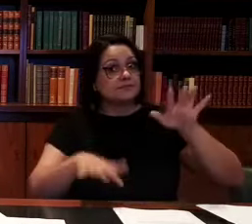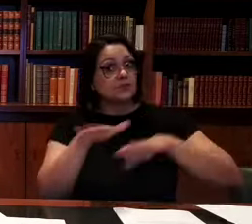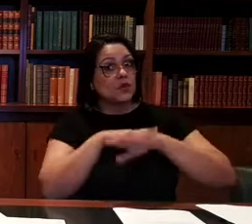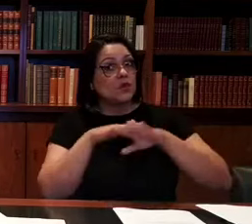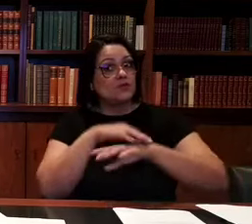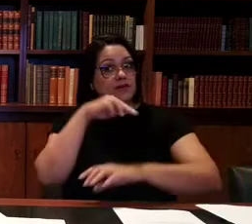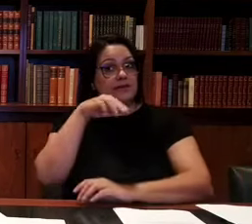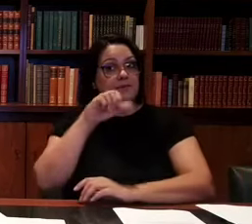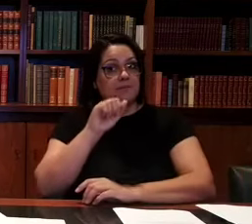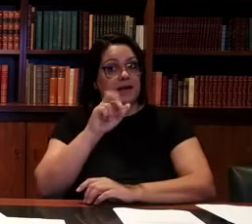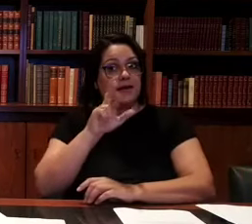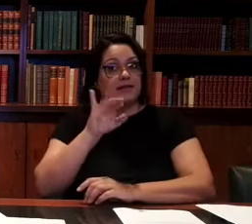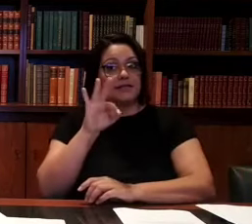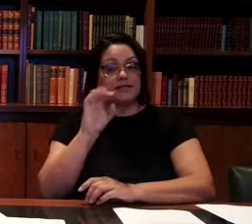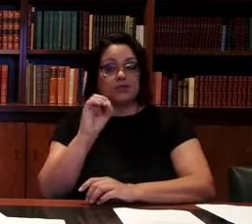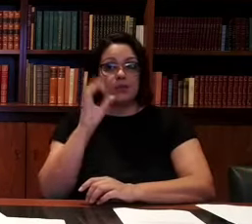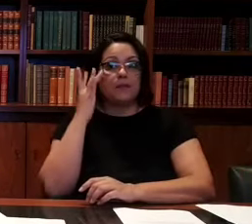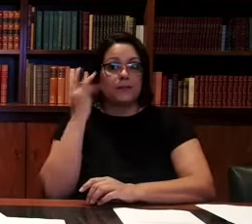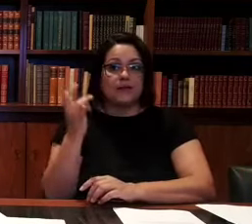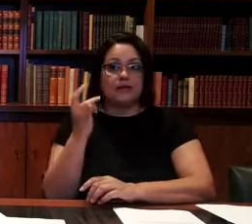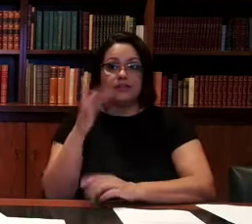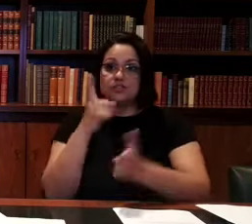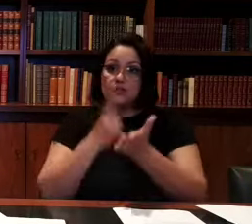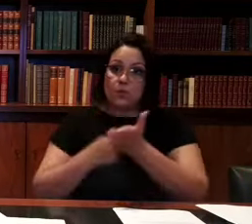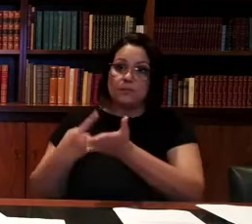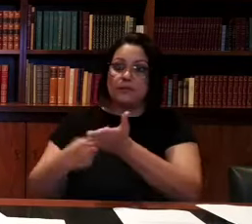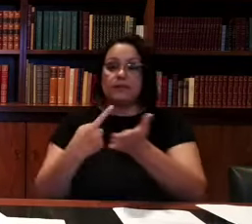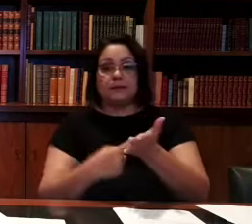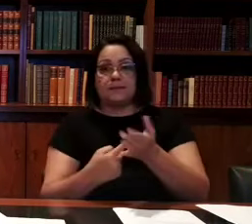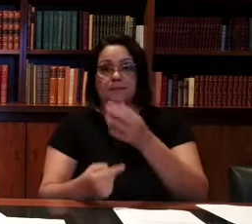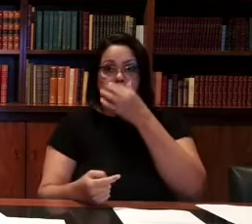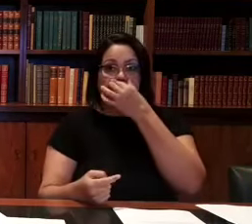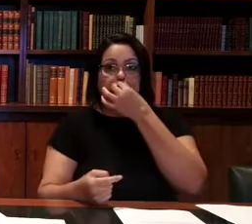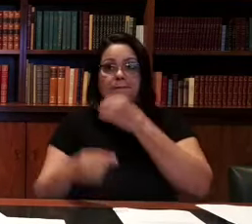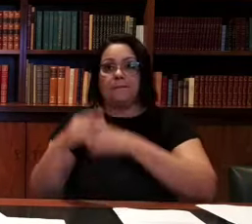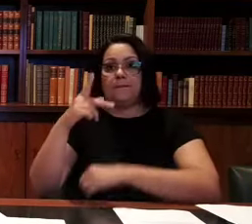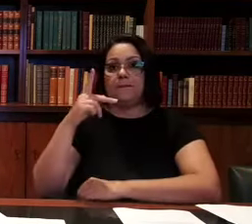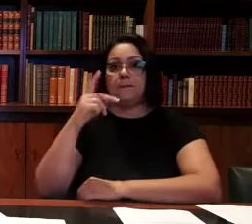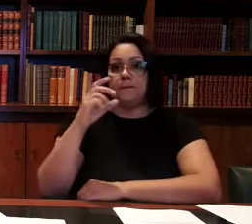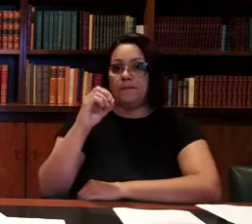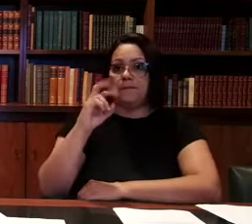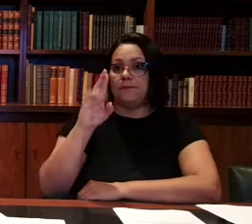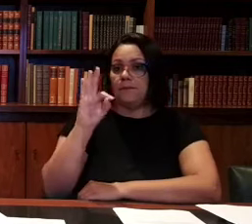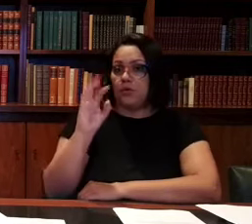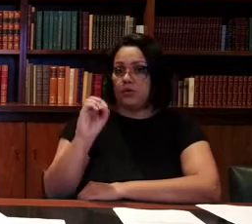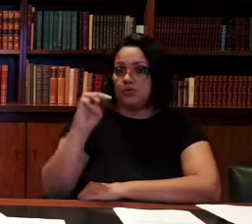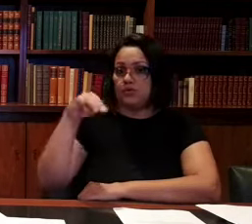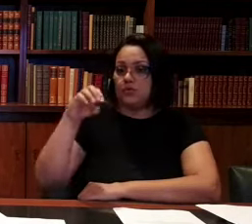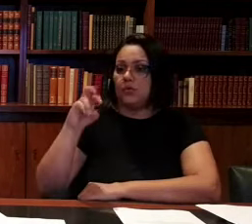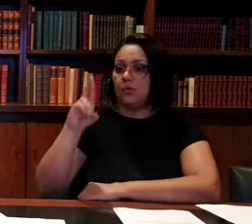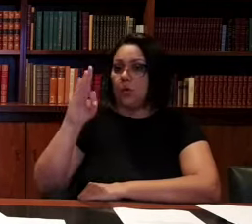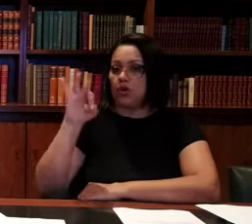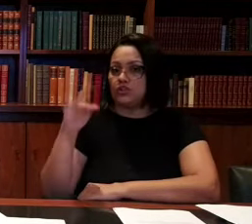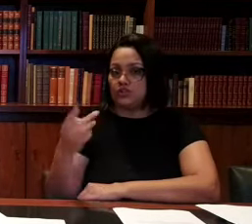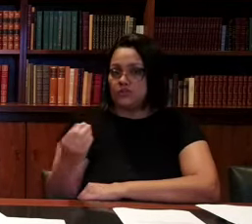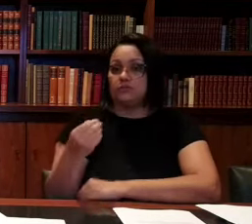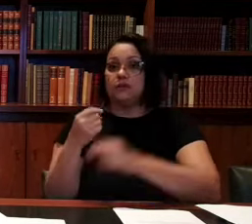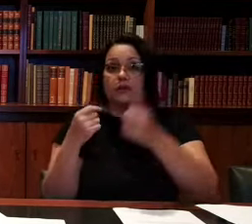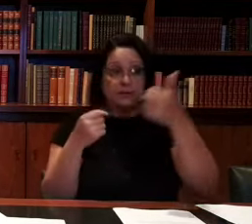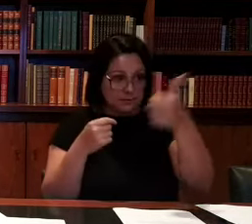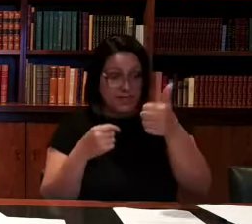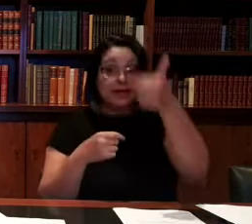converso com o marido vai amanhã E aí Tá acertando a força curtinha outra fonte ela dá uma outra banda eu a primeira que